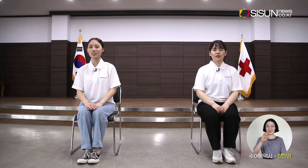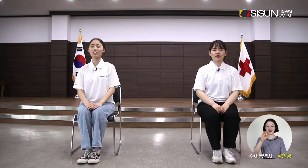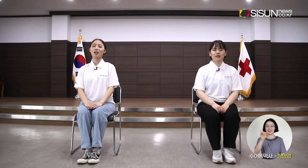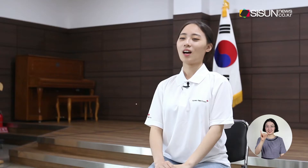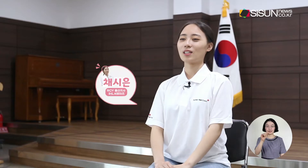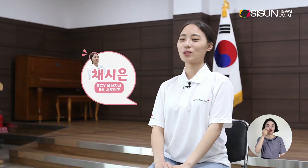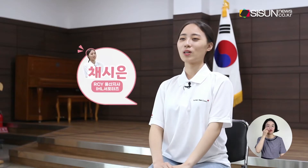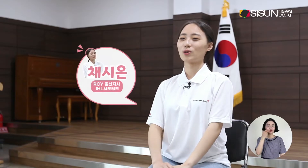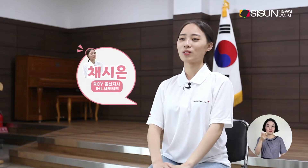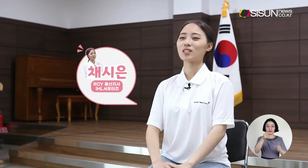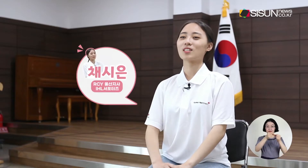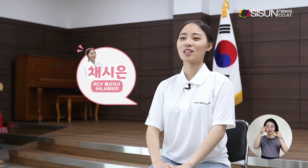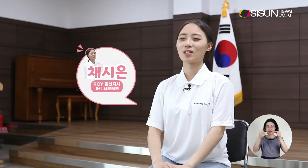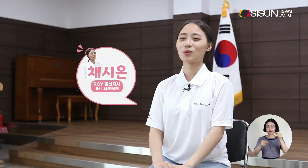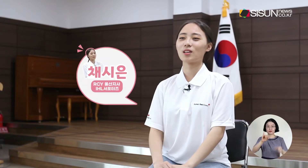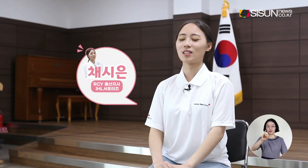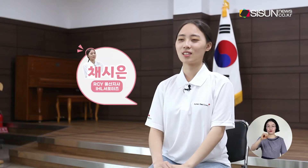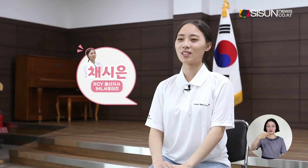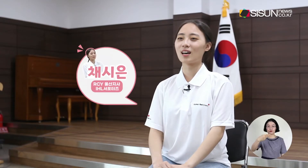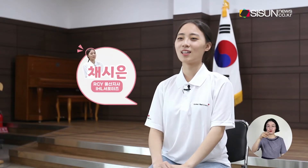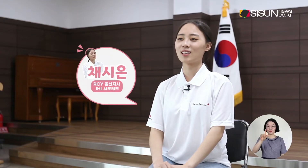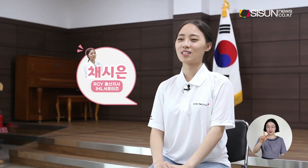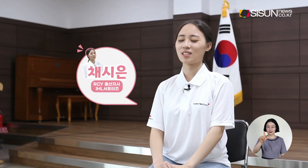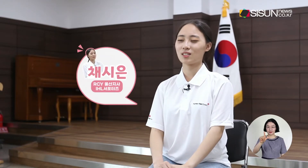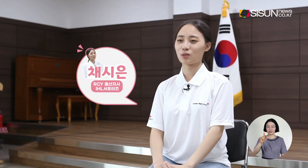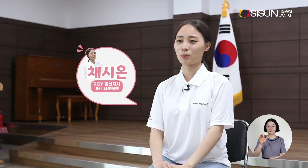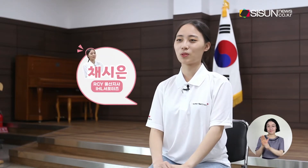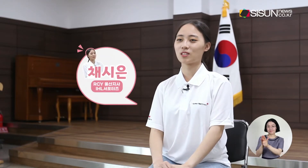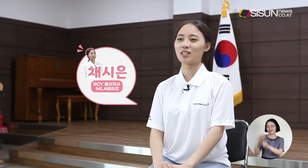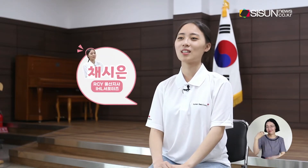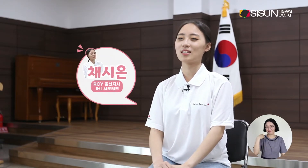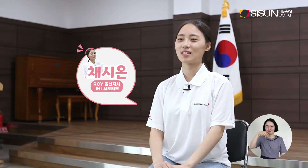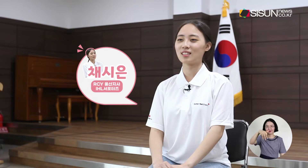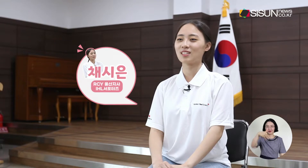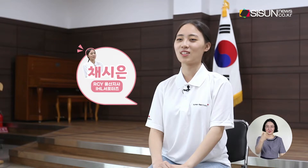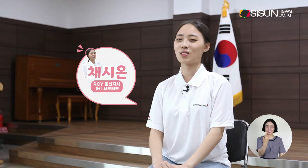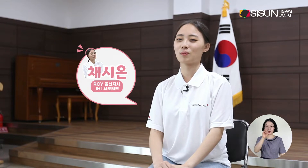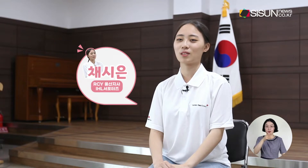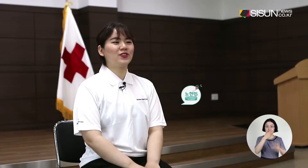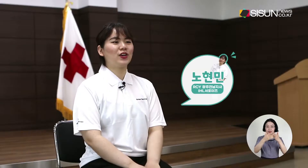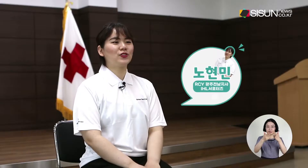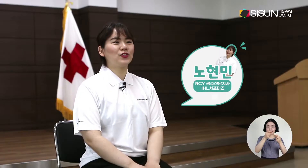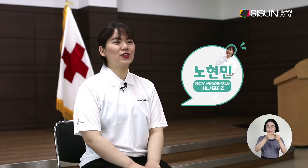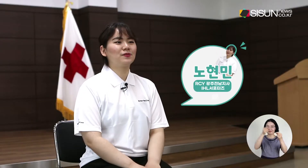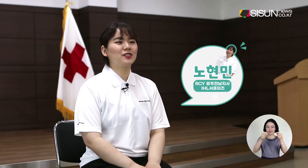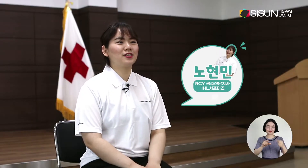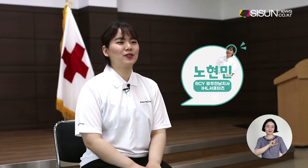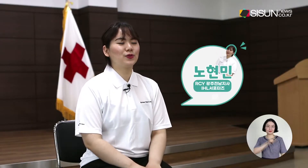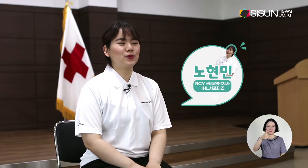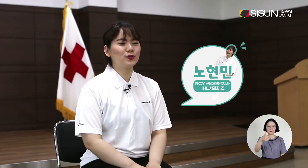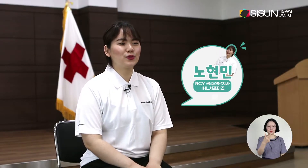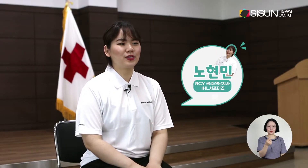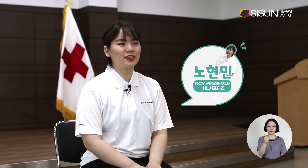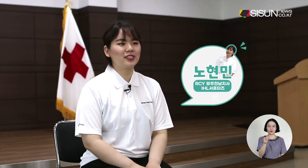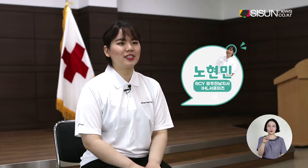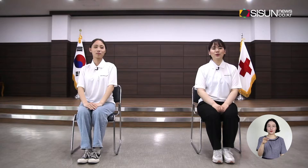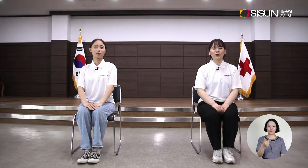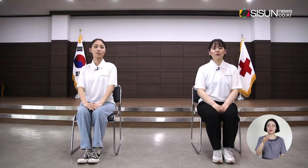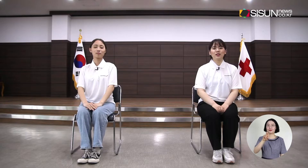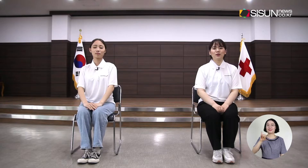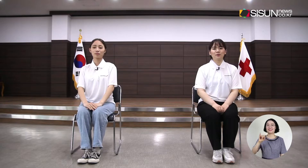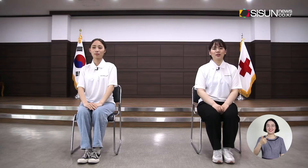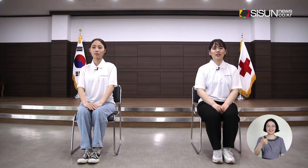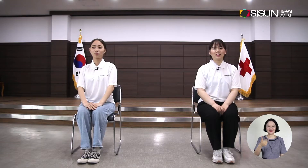안녕하세요. 저는 RCY 울산지사에 속해 있는 IHL 서포터즈 최시은이라고 합니다. 광주 전남 지사 소속으로